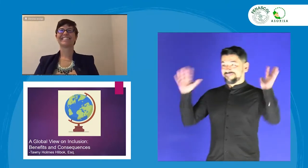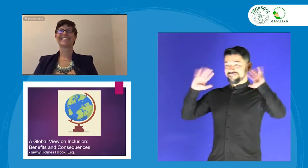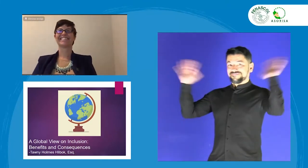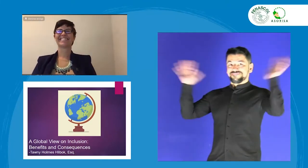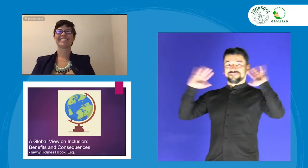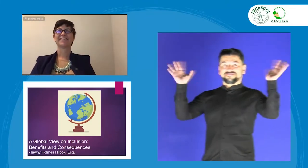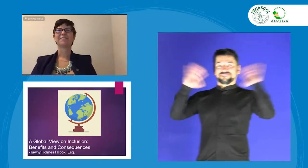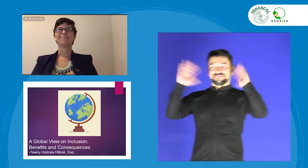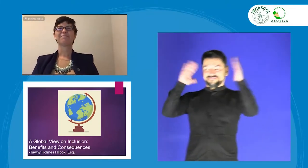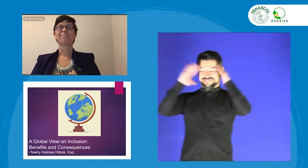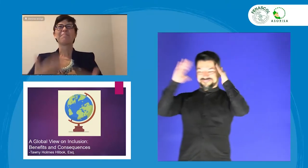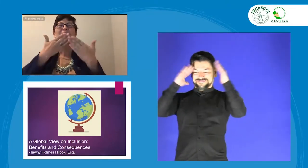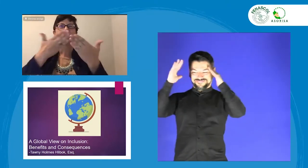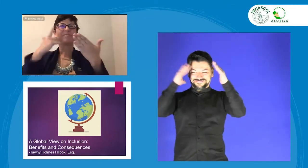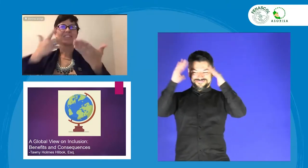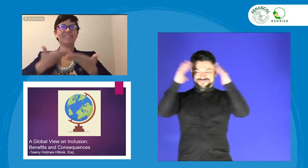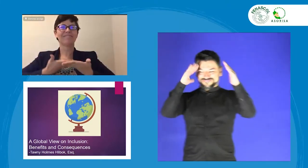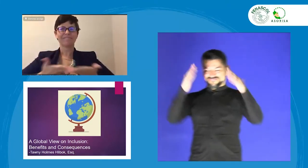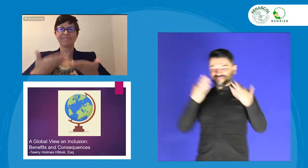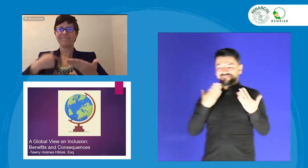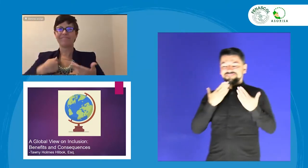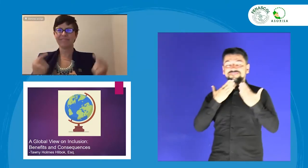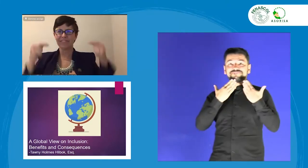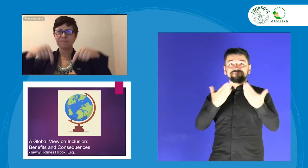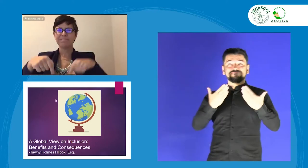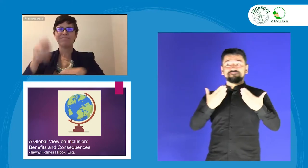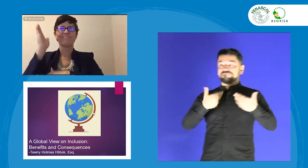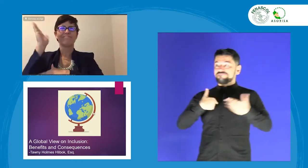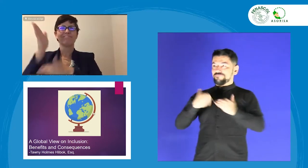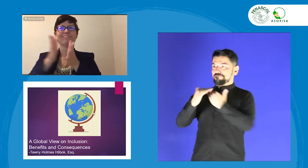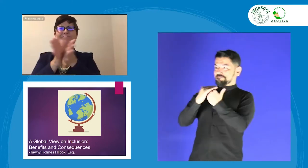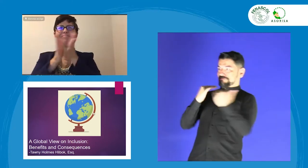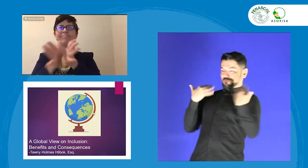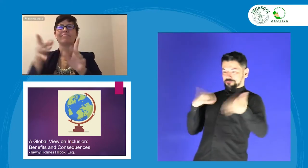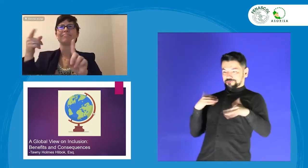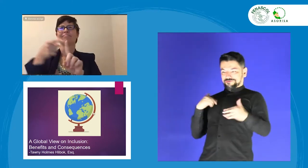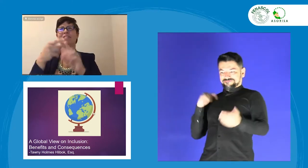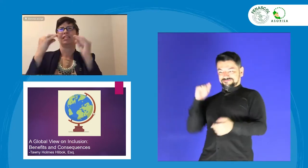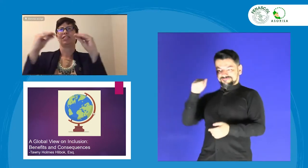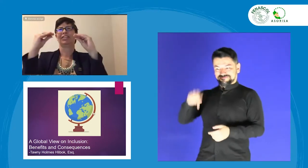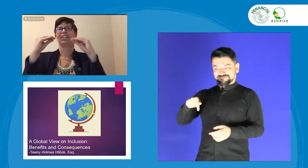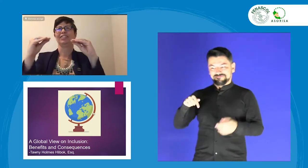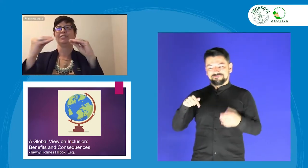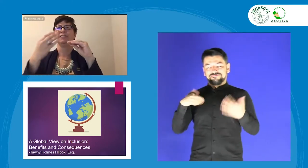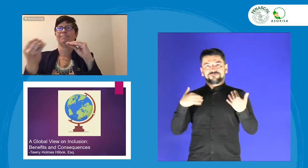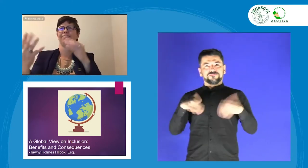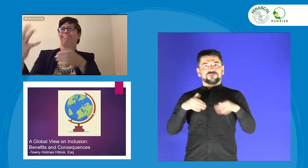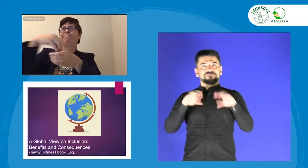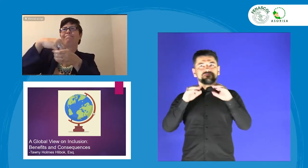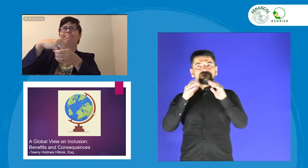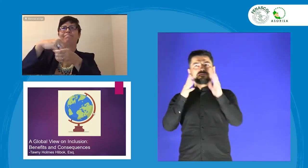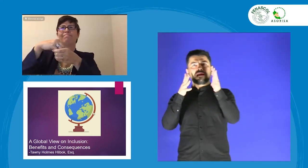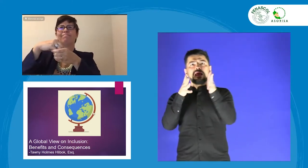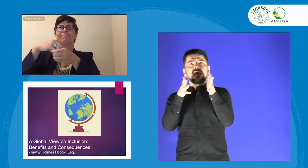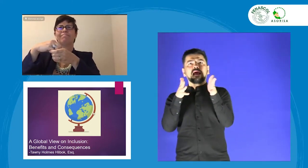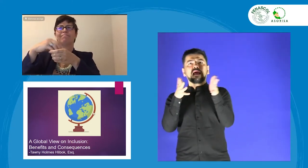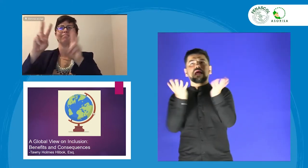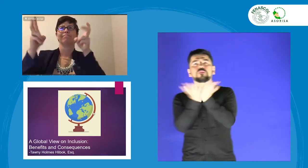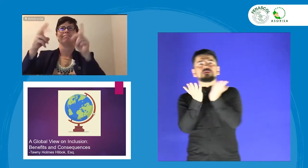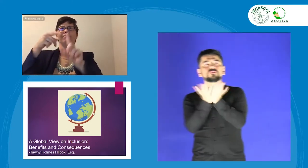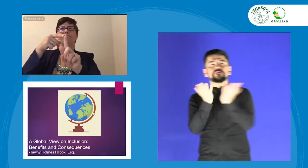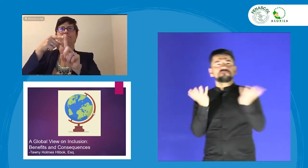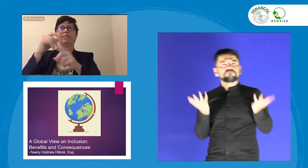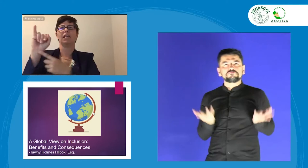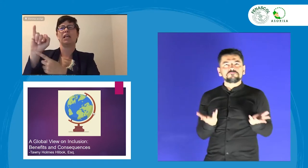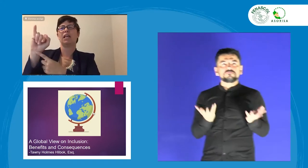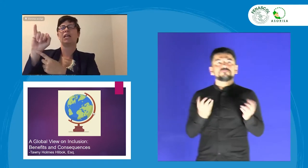Hola, hola para todos y todas. Gracias por invitarme a este congreso en el cual también estarán tratando